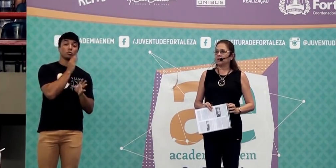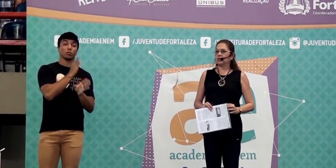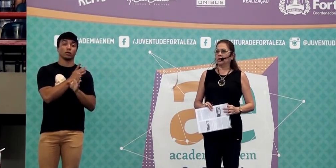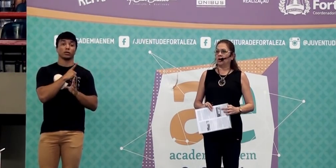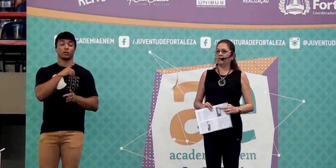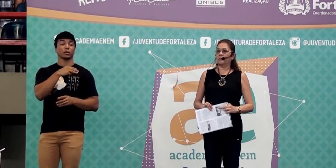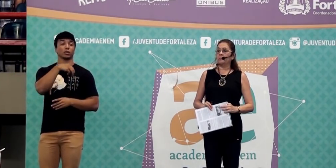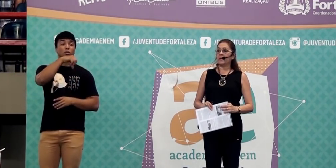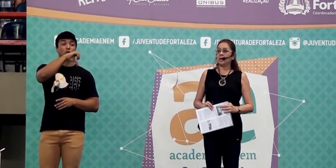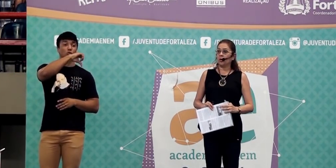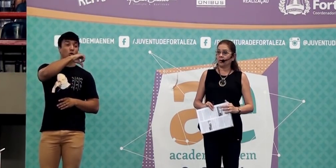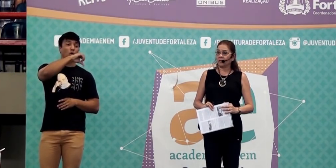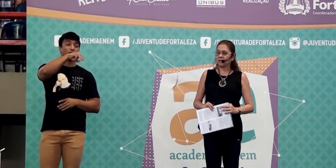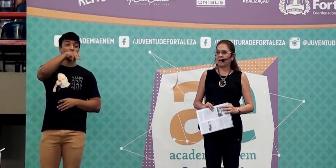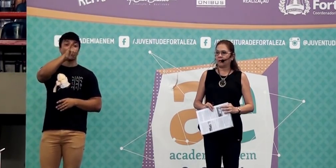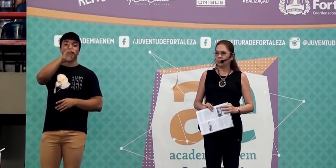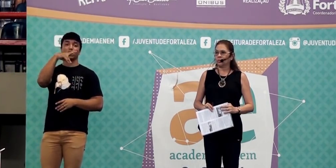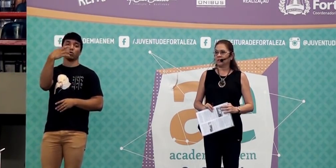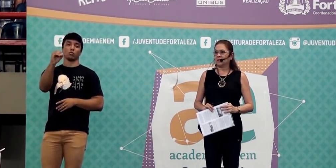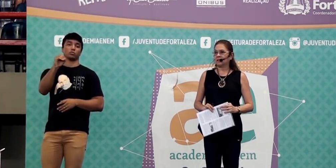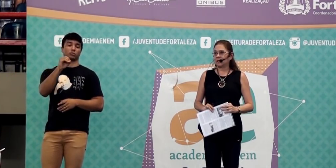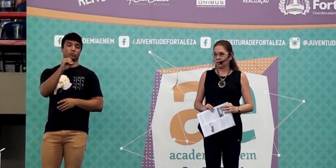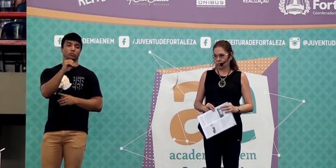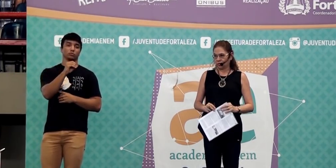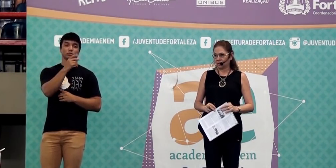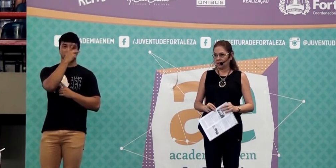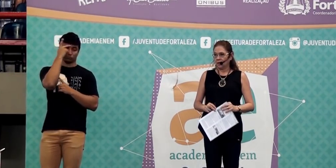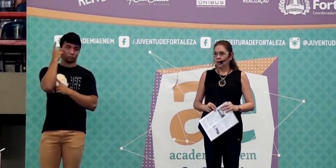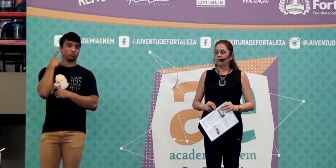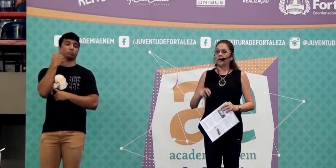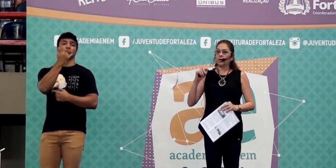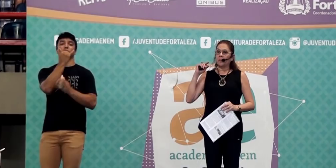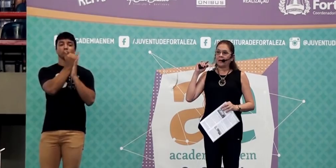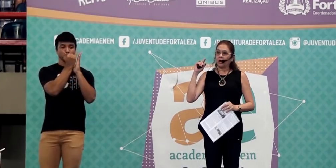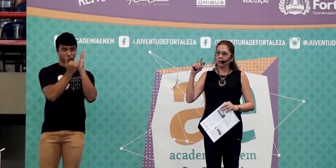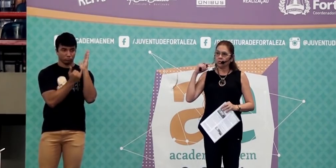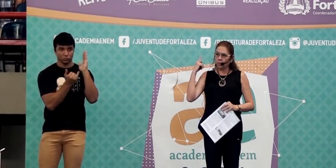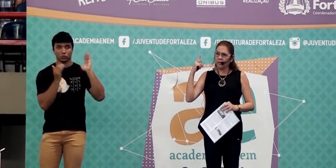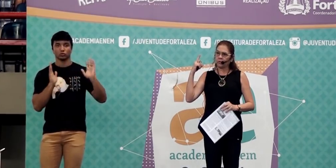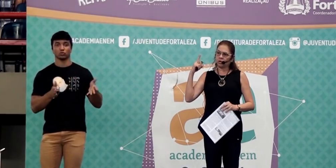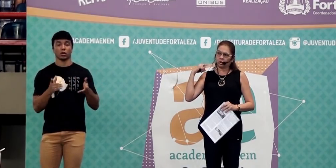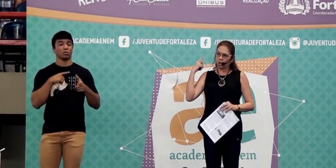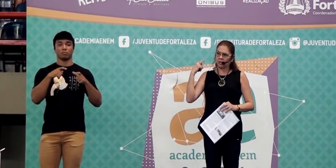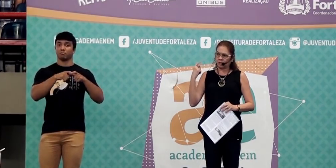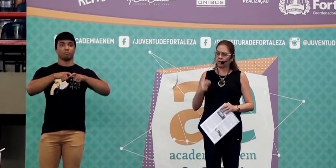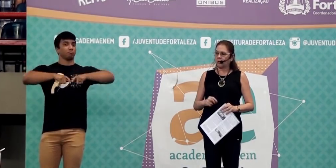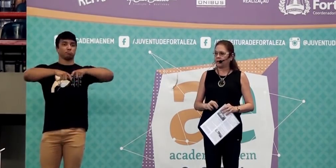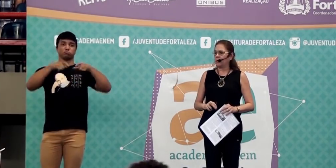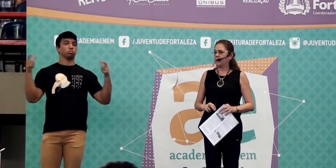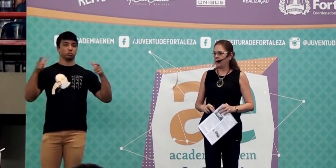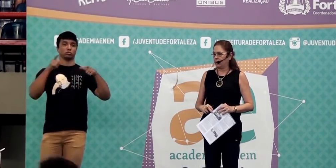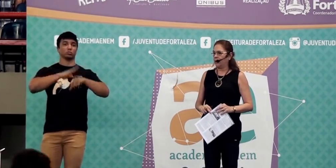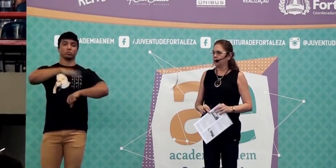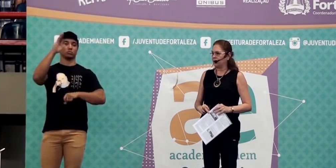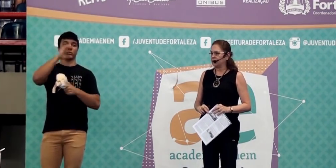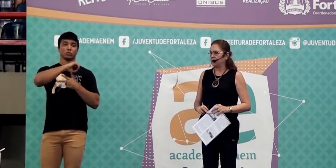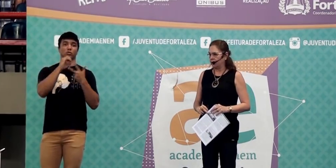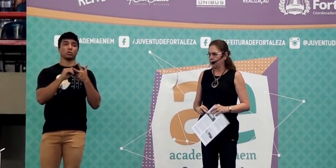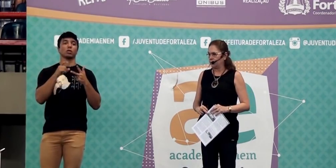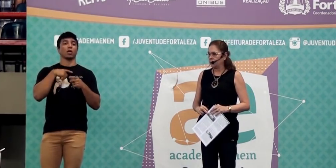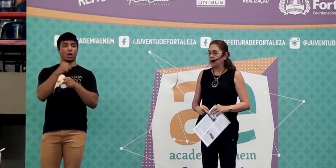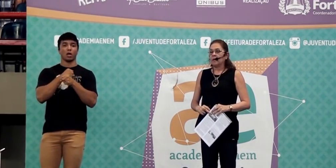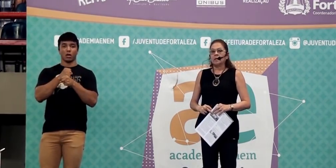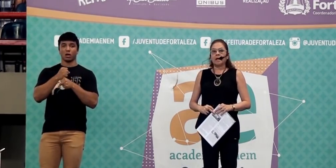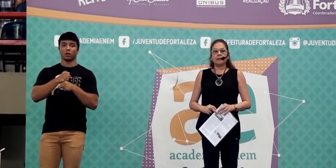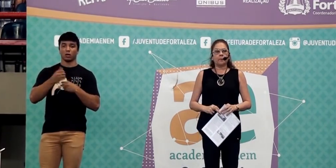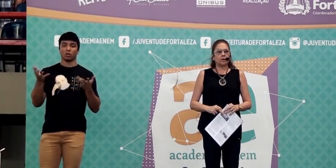temos mais de 9 milhões de alunos inscritos. Foi o maior número de toda a história do Enem, é o desse